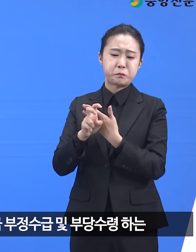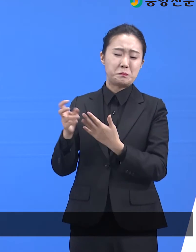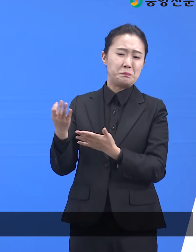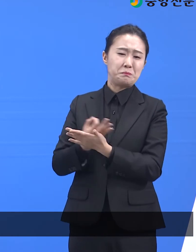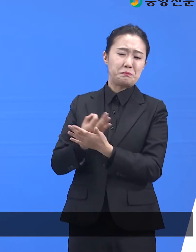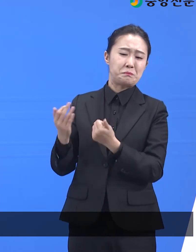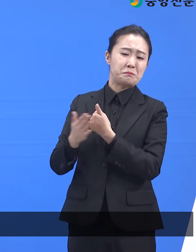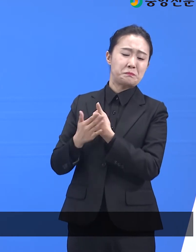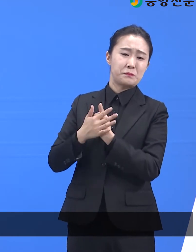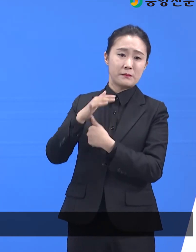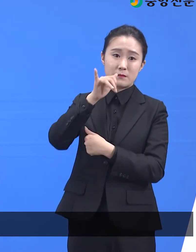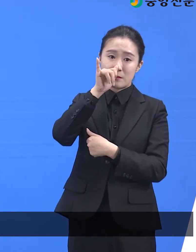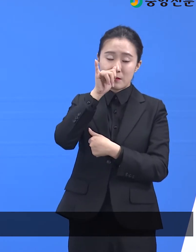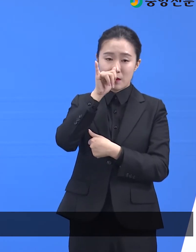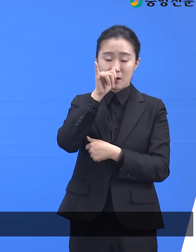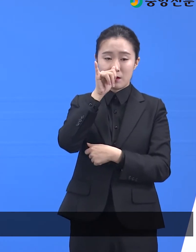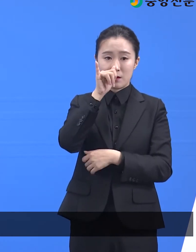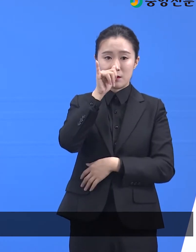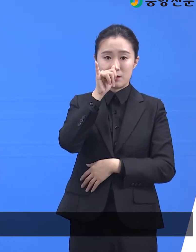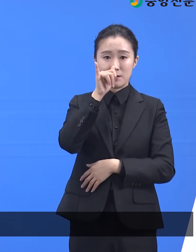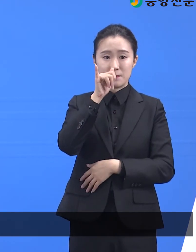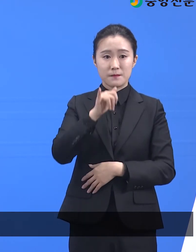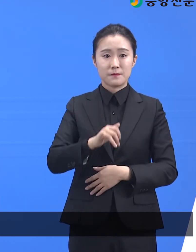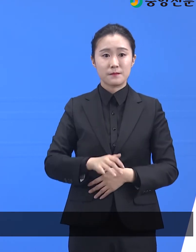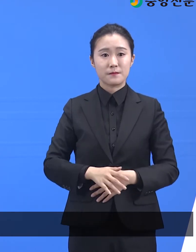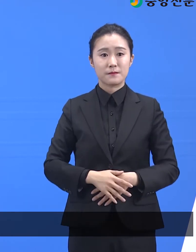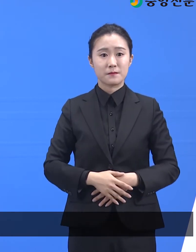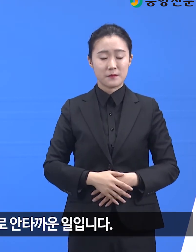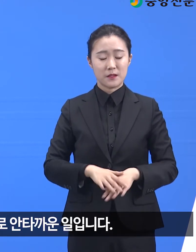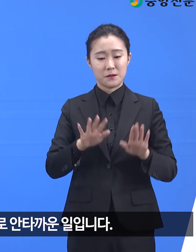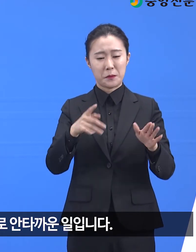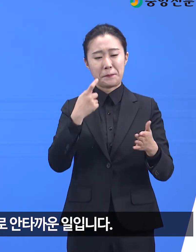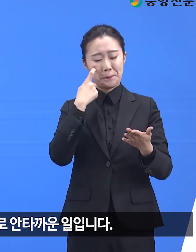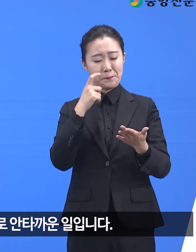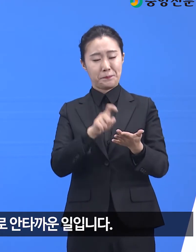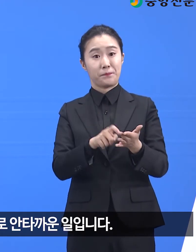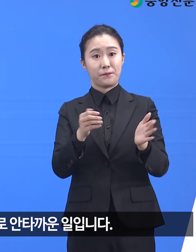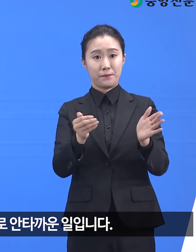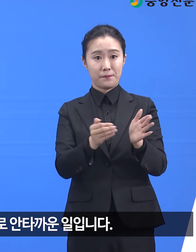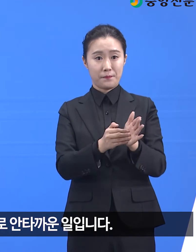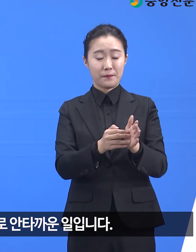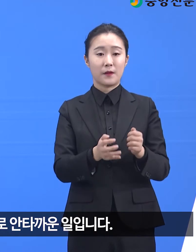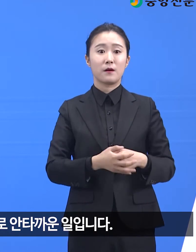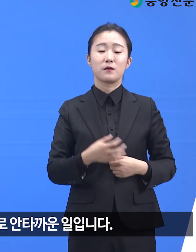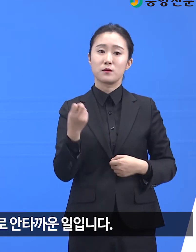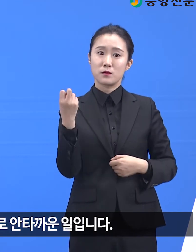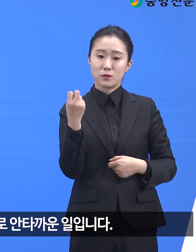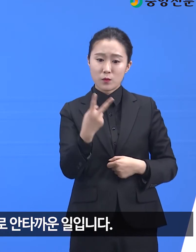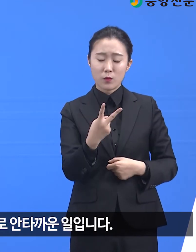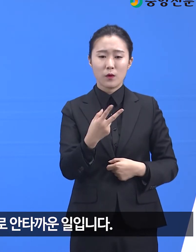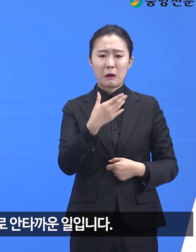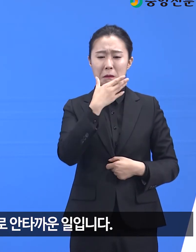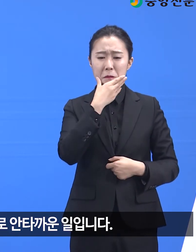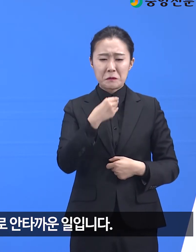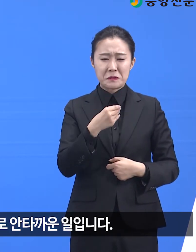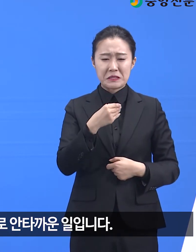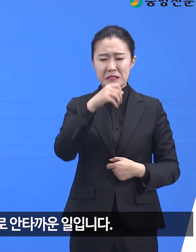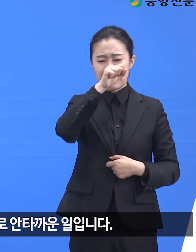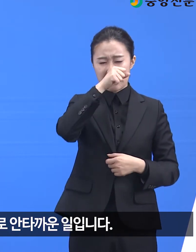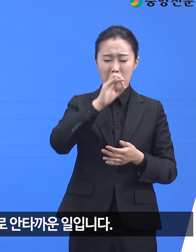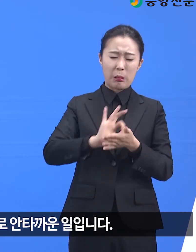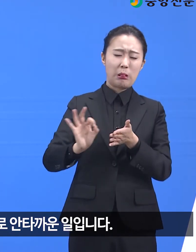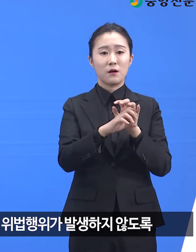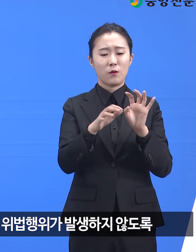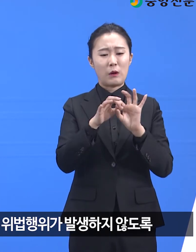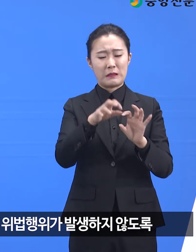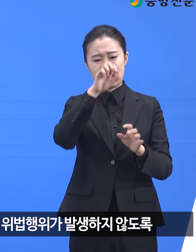행태가 아 있다는 것을 이번에 발견 했구요 또 복지 누수가 지속적으로 발생하고 있다 참으로